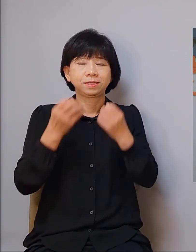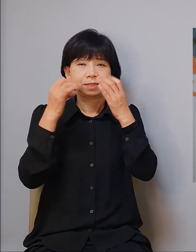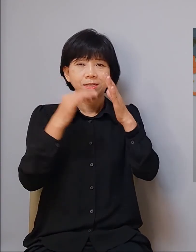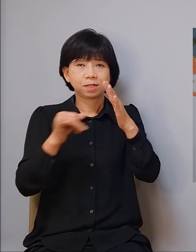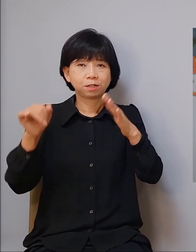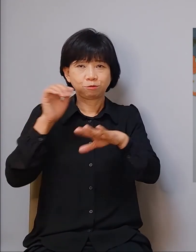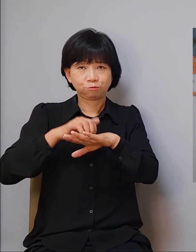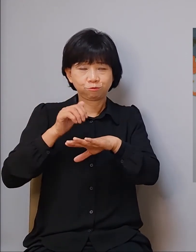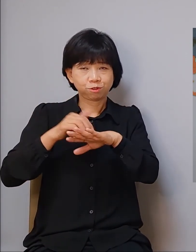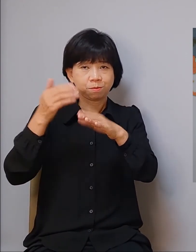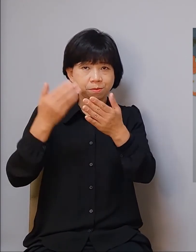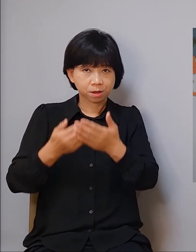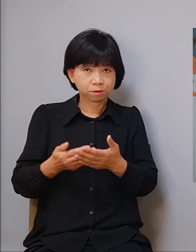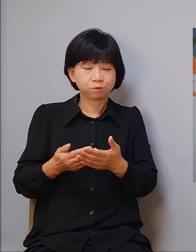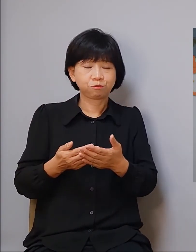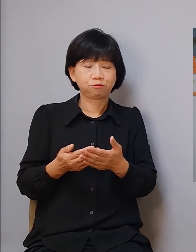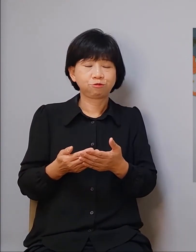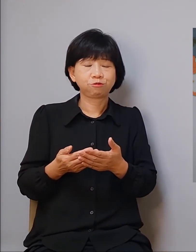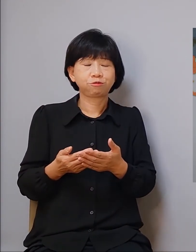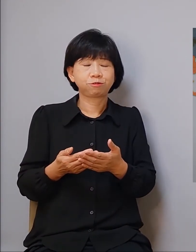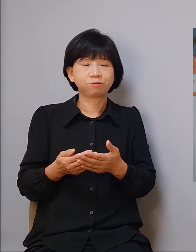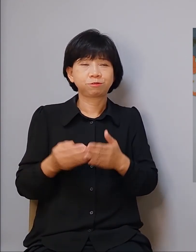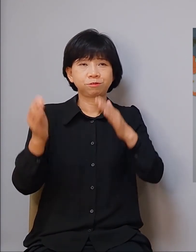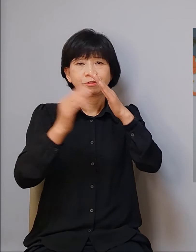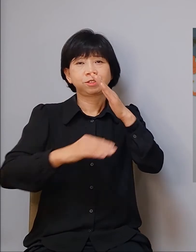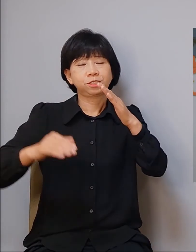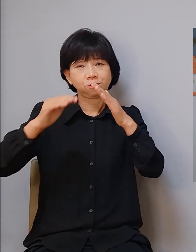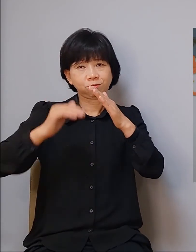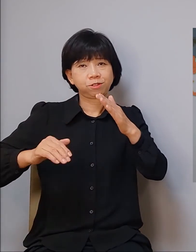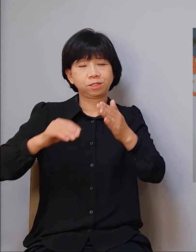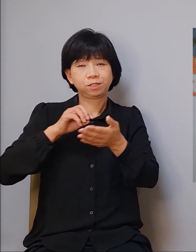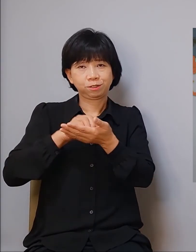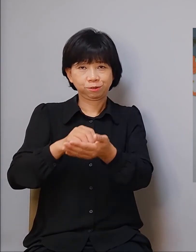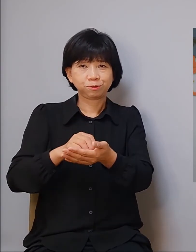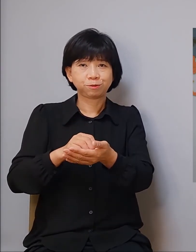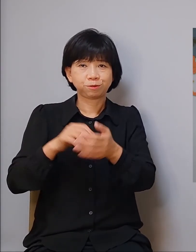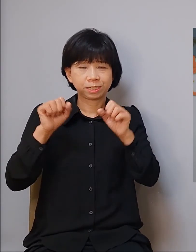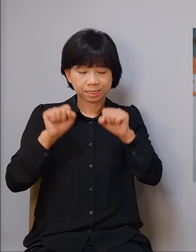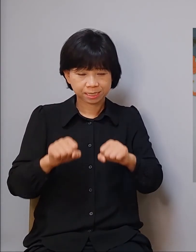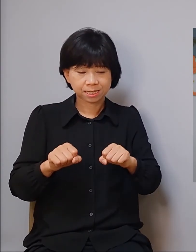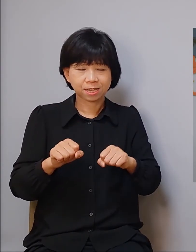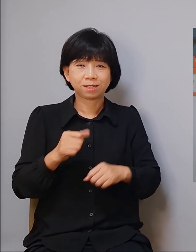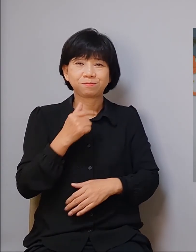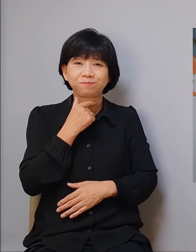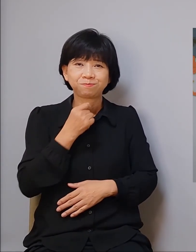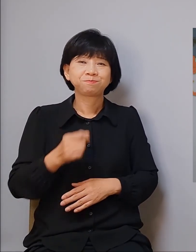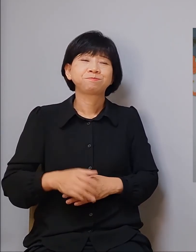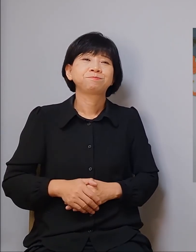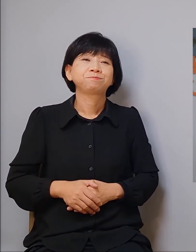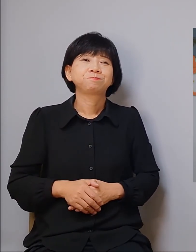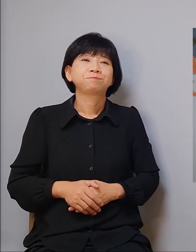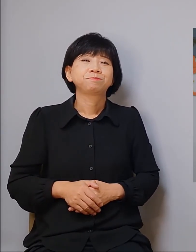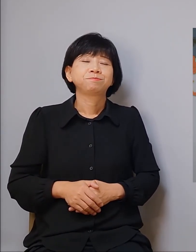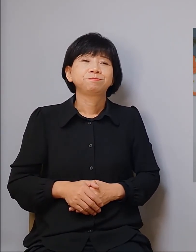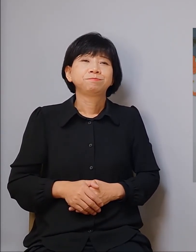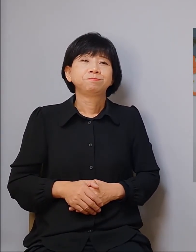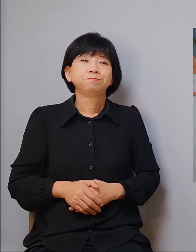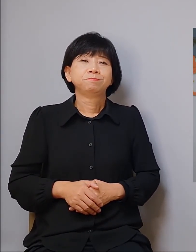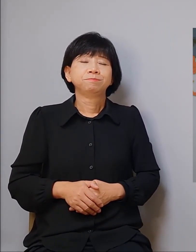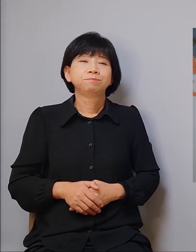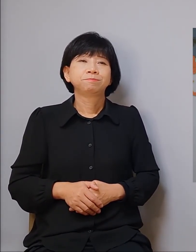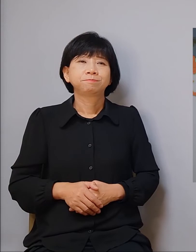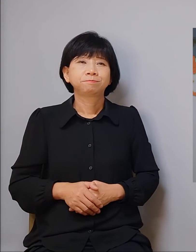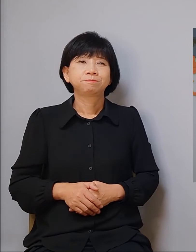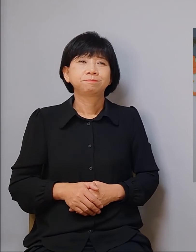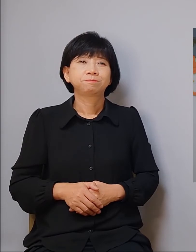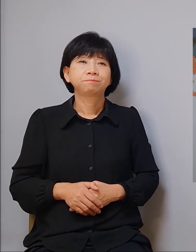훈련 같이 받으시고 또 우리 앞에 나오셔서 또 우리 정식으로 또 인사하시고 그러시면 좋겠습니다. 안정옥 권사님이